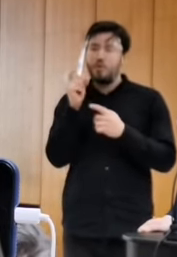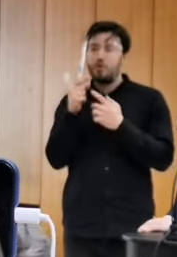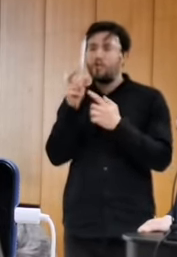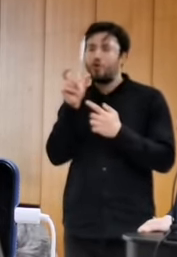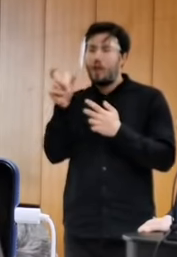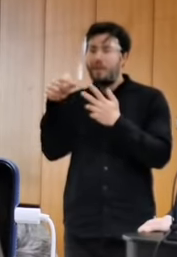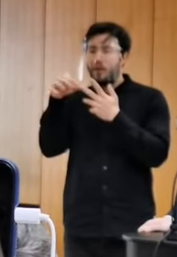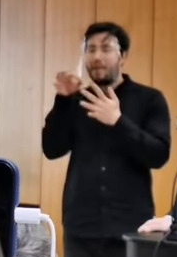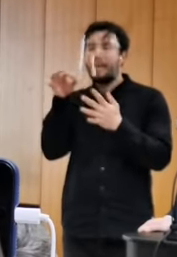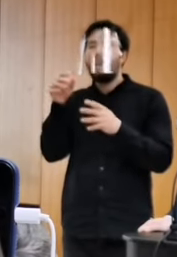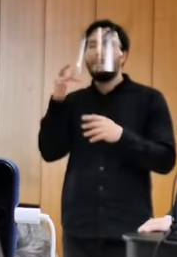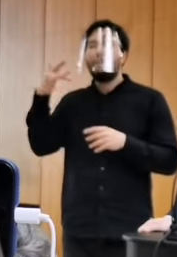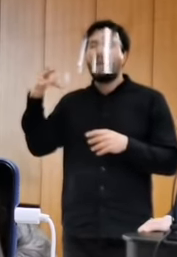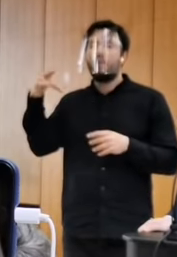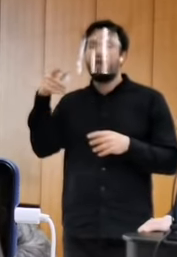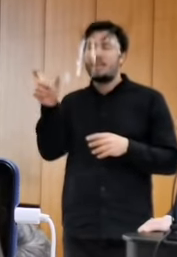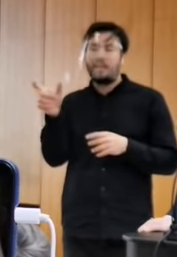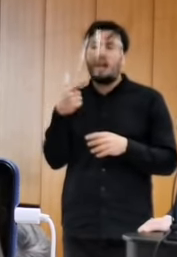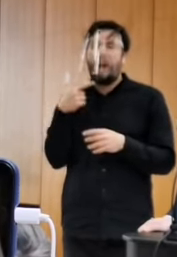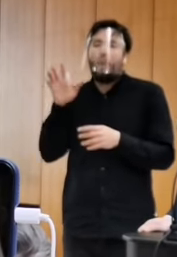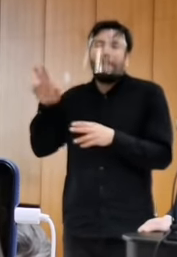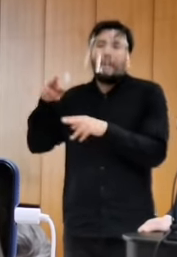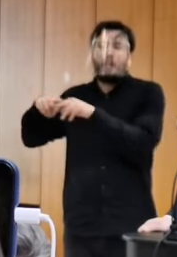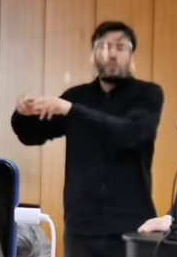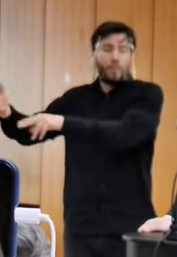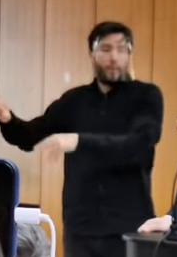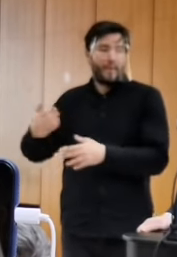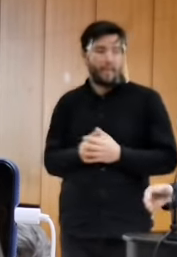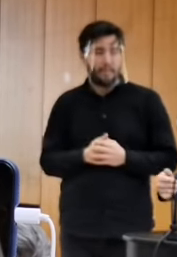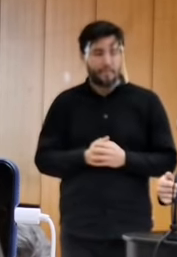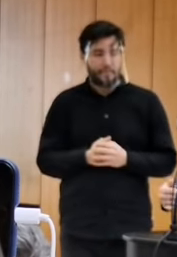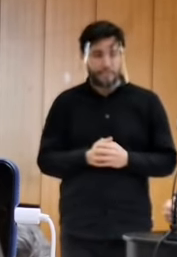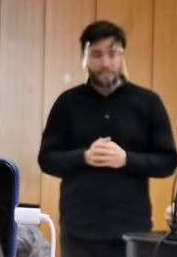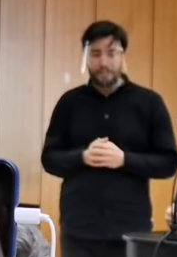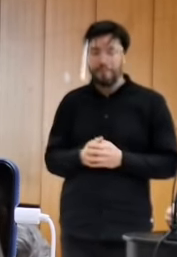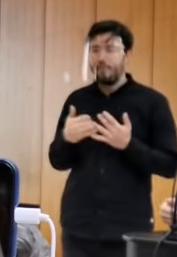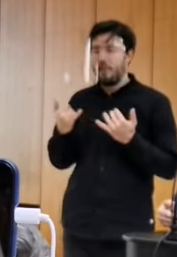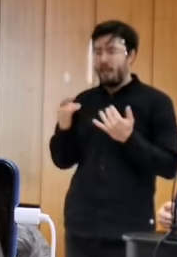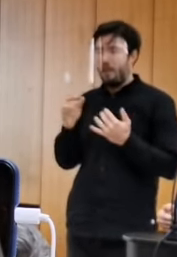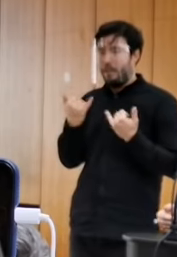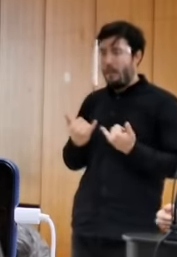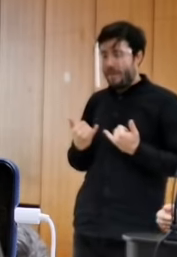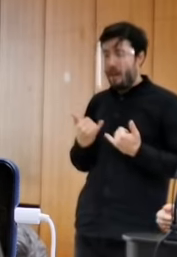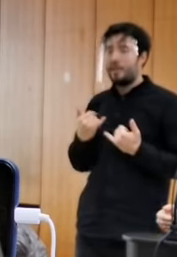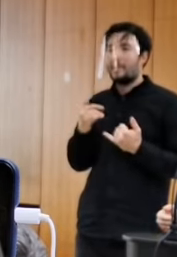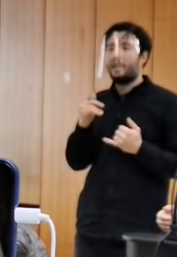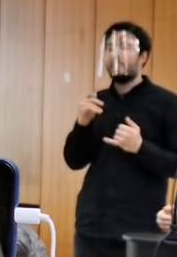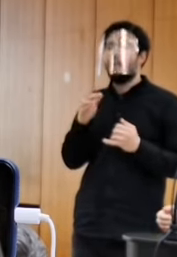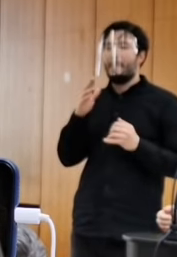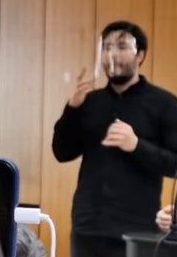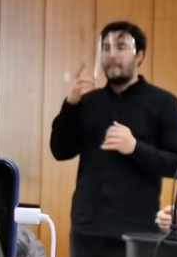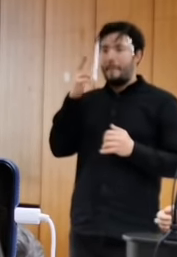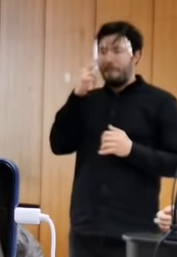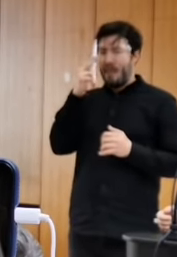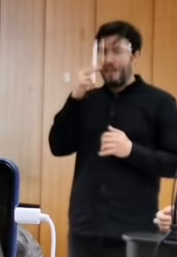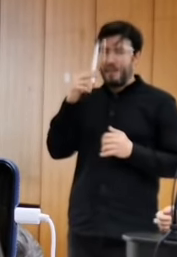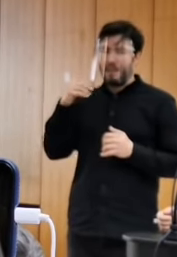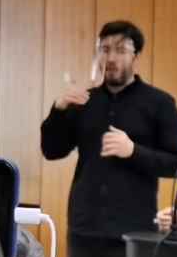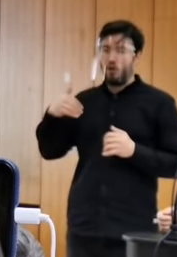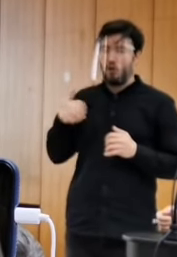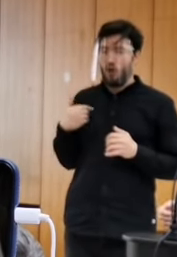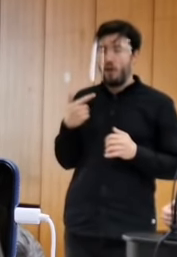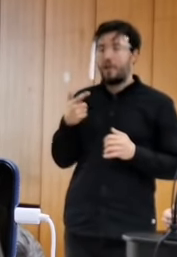My momentálne v rámci materských škôl máme v materských školách momentálne máme asi 28% detí.